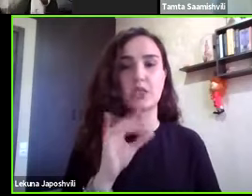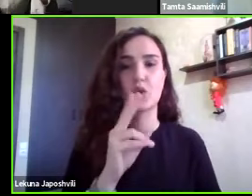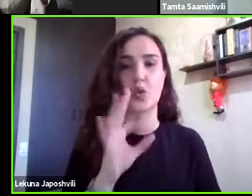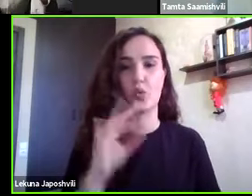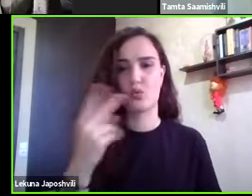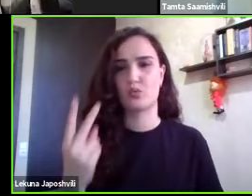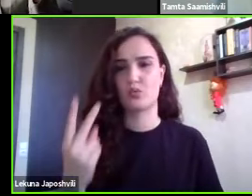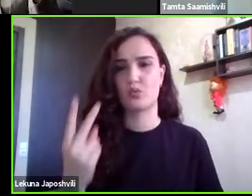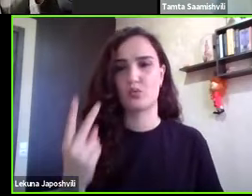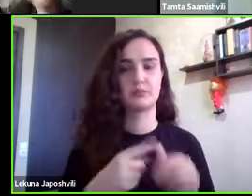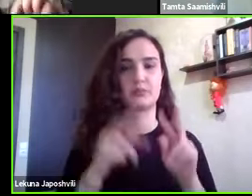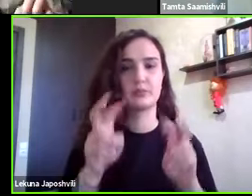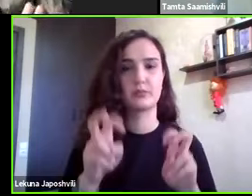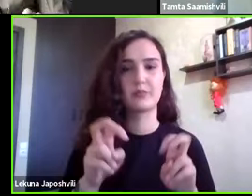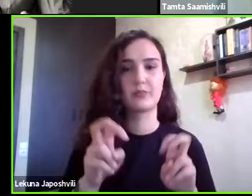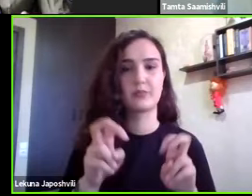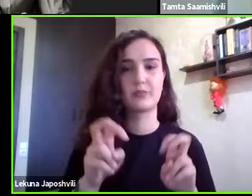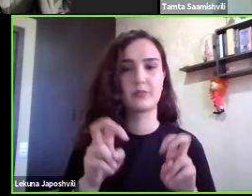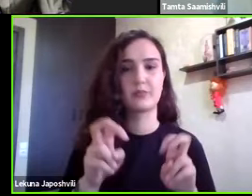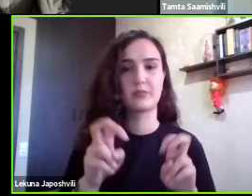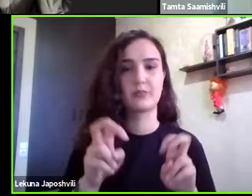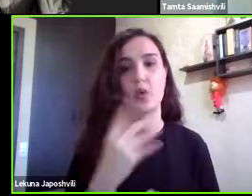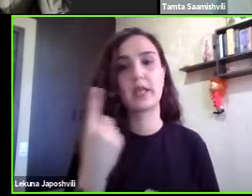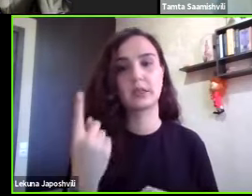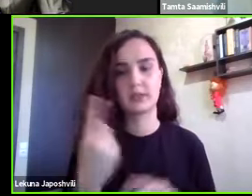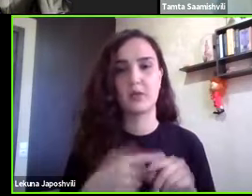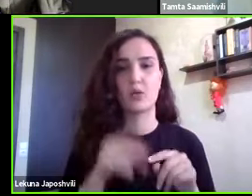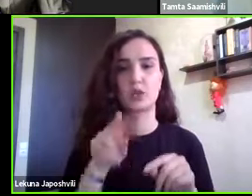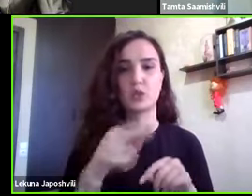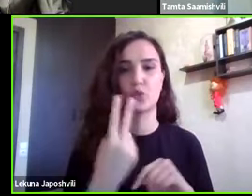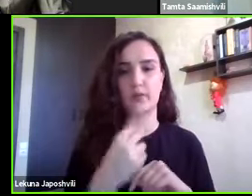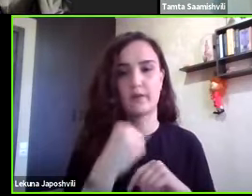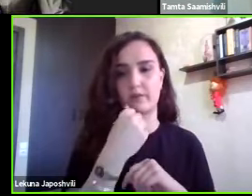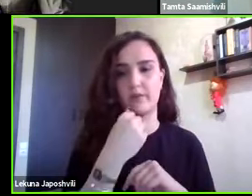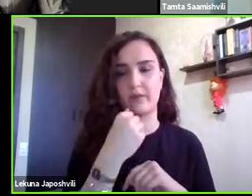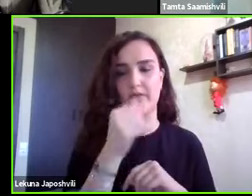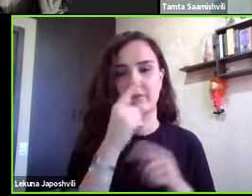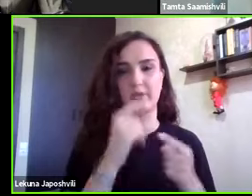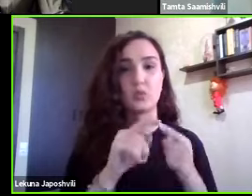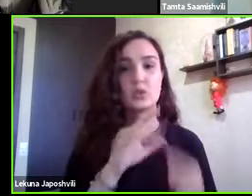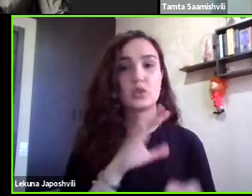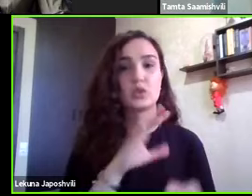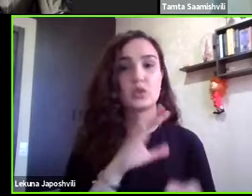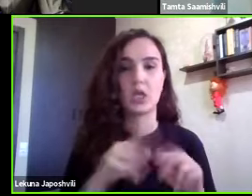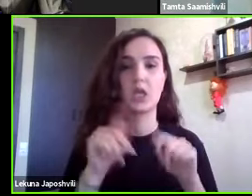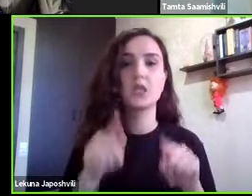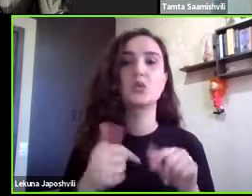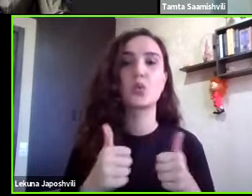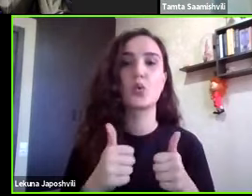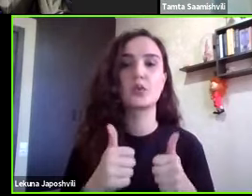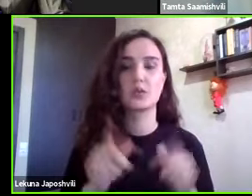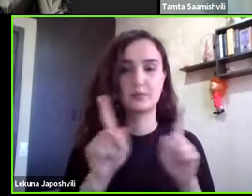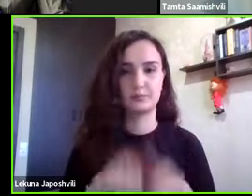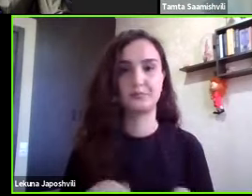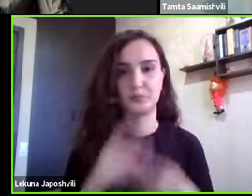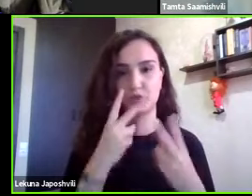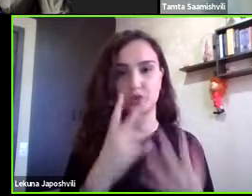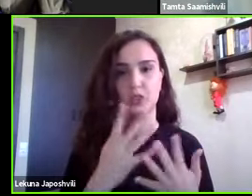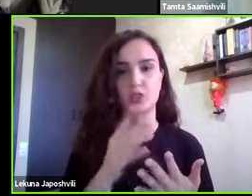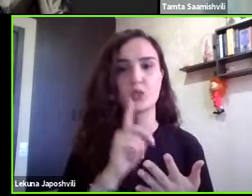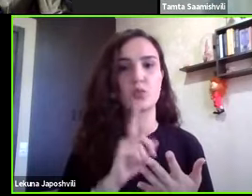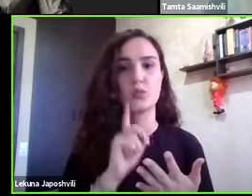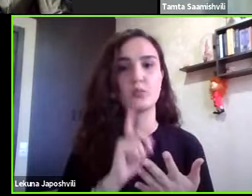უწოდეს, იმიტომ რომ SARS-CoV-1 ეს 2002 ვირუსი იყო. დიახ. ეს როგორც ჩანს ჯერჯერობით,